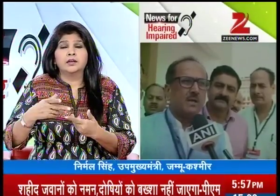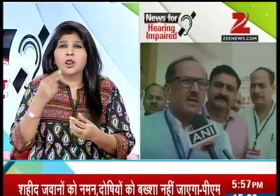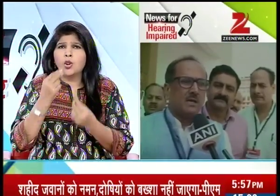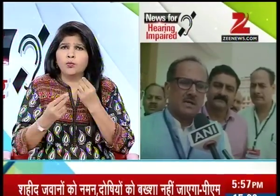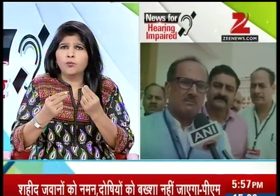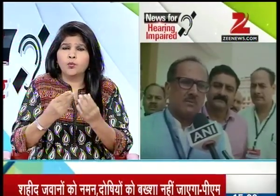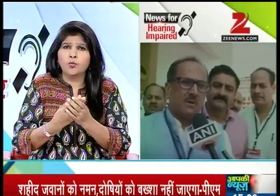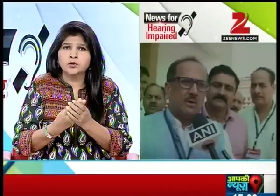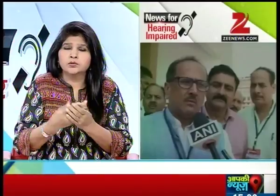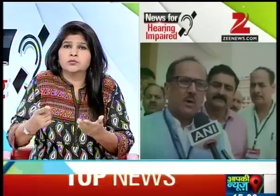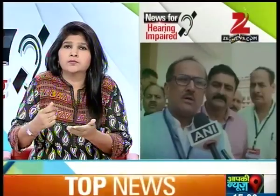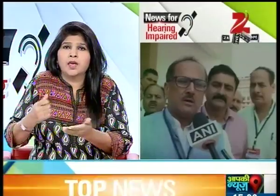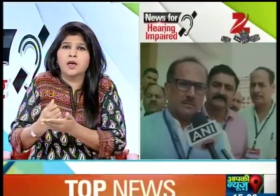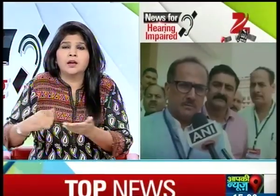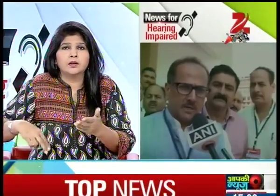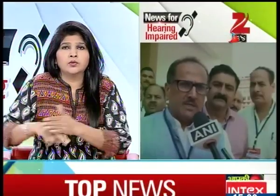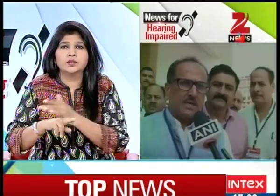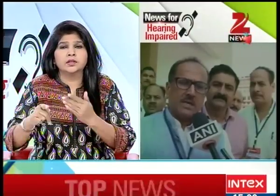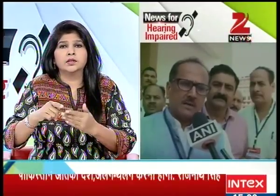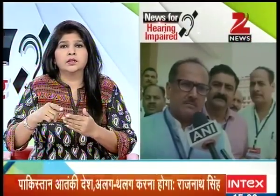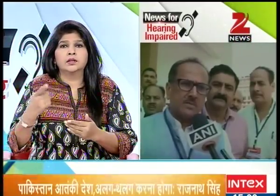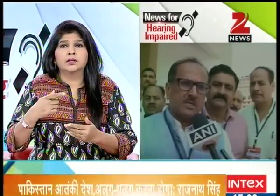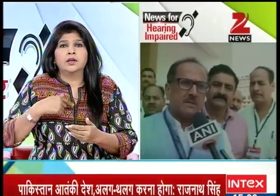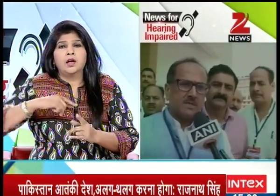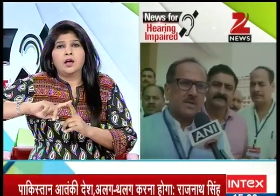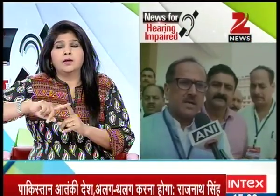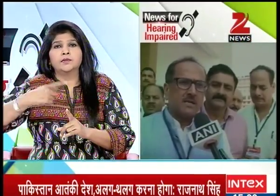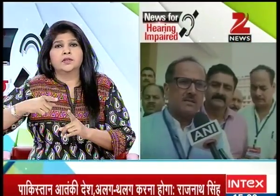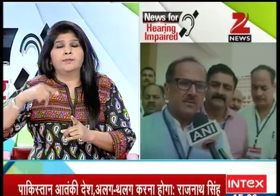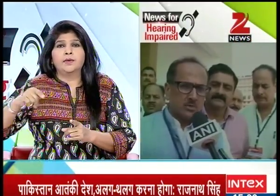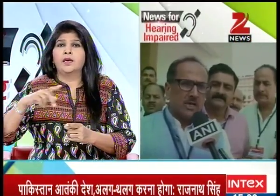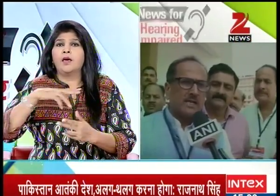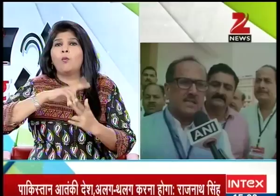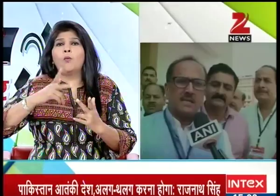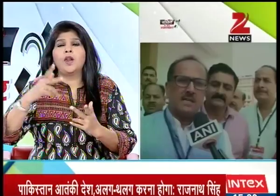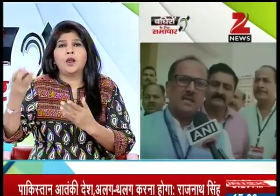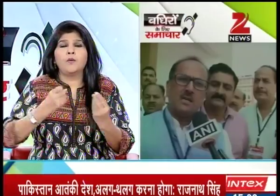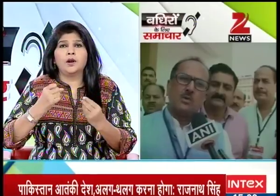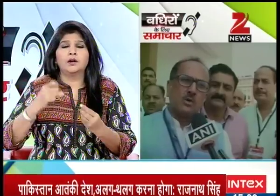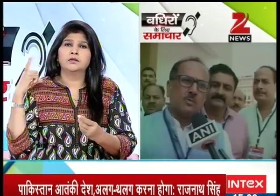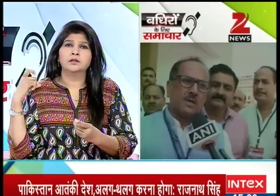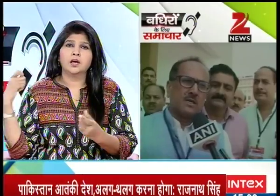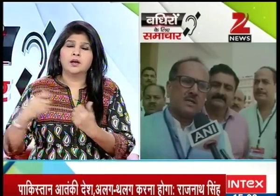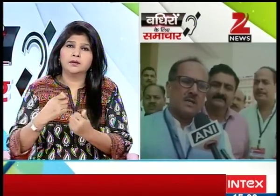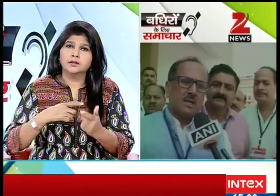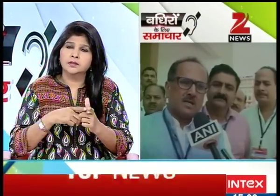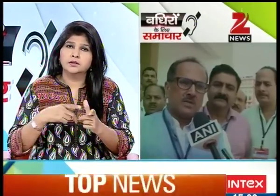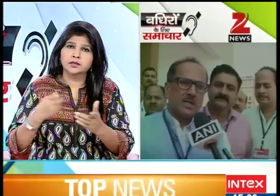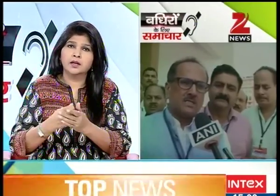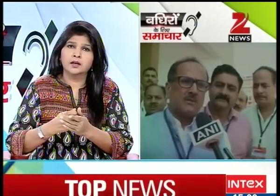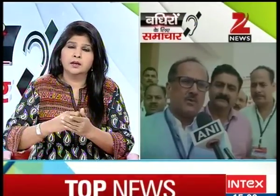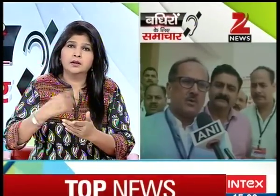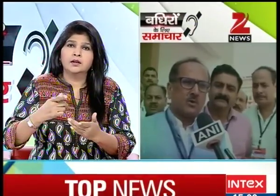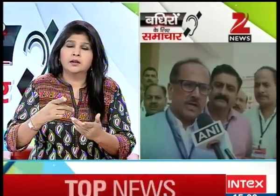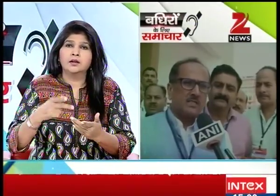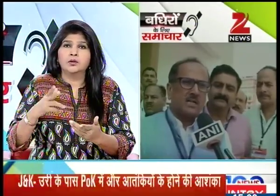हैं, और ये भी ठीक है कि हम जो है जब इस प्रकार की इवेंचुअलिटी आती है तो उनके ऊपर जो